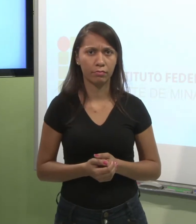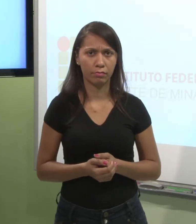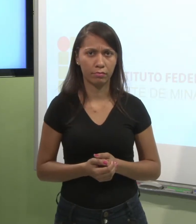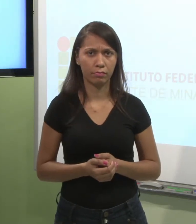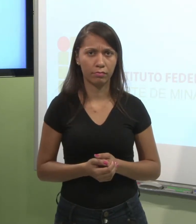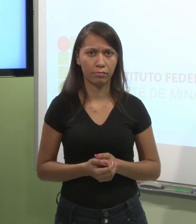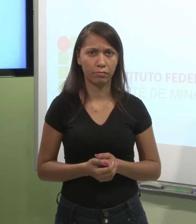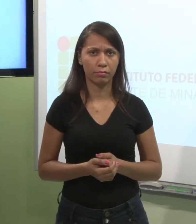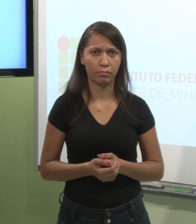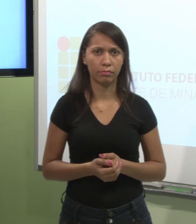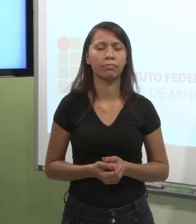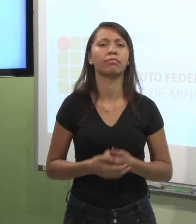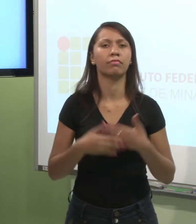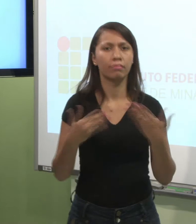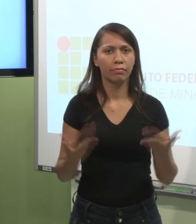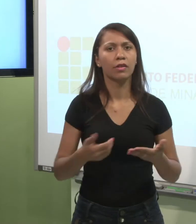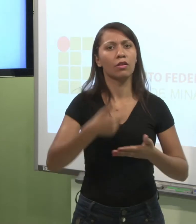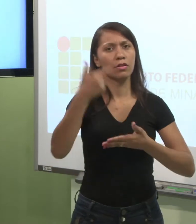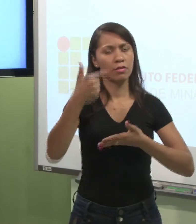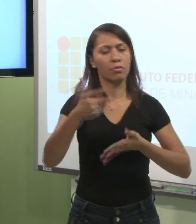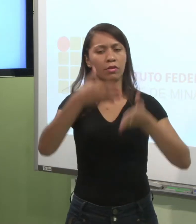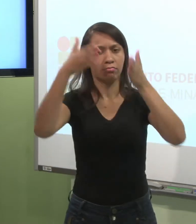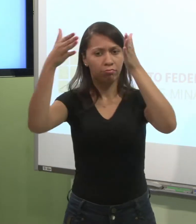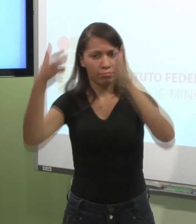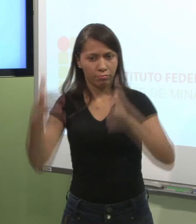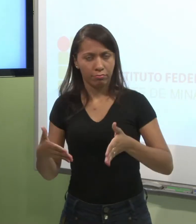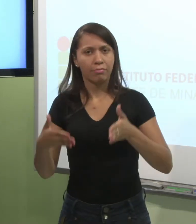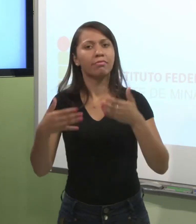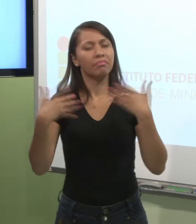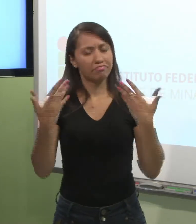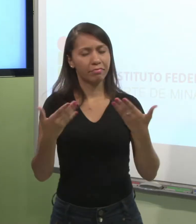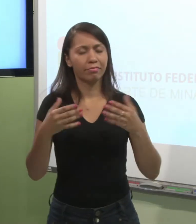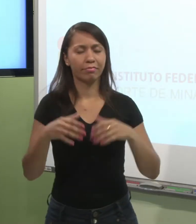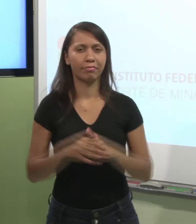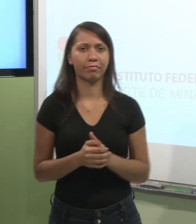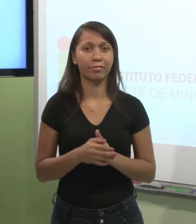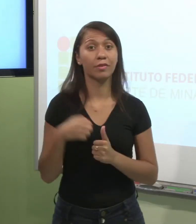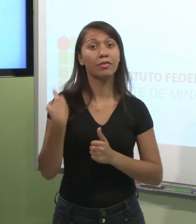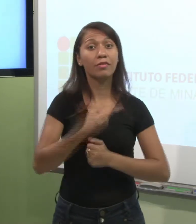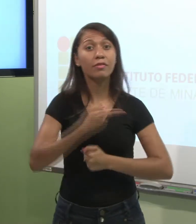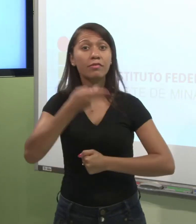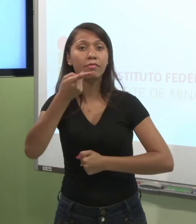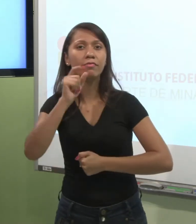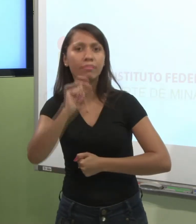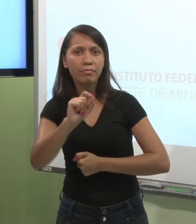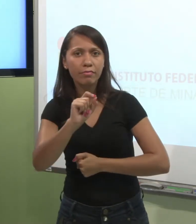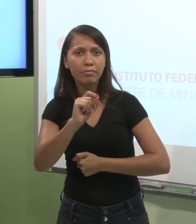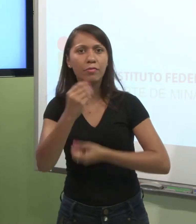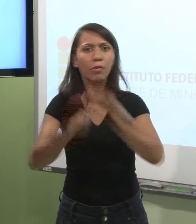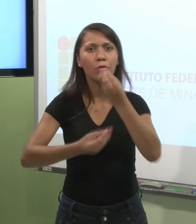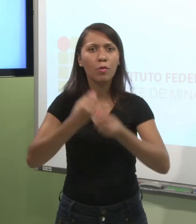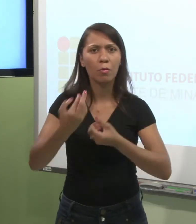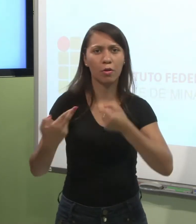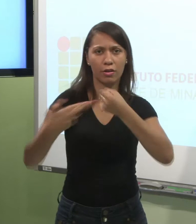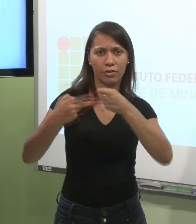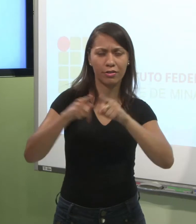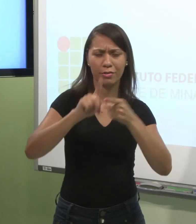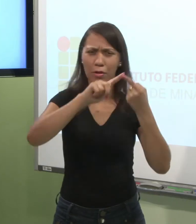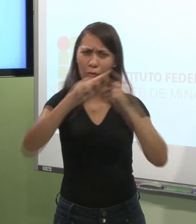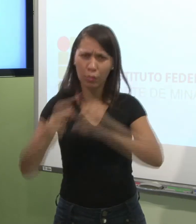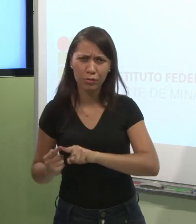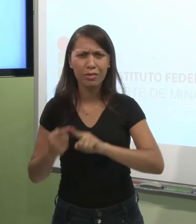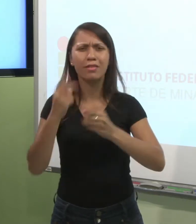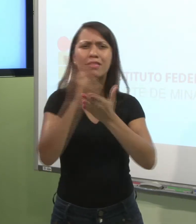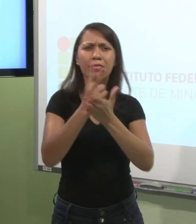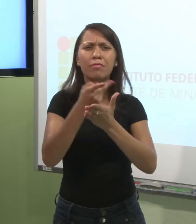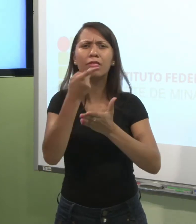Retomem o fôlego por aí, porque iniciaremos agora a segunda parte de nossa videoaula, em que discutiremos um pouco sobre regência e concordância,